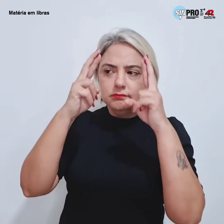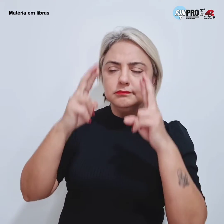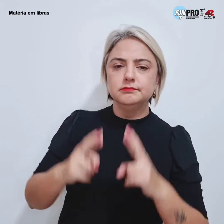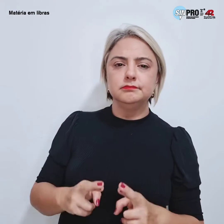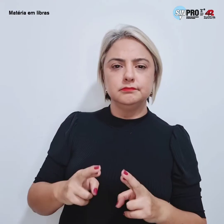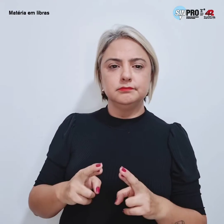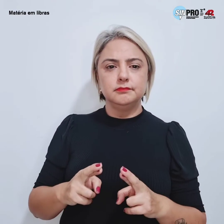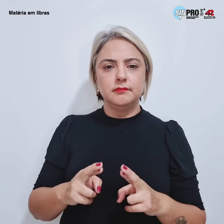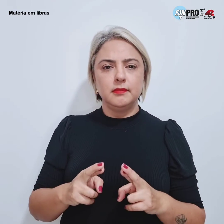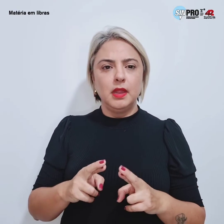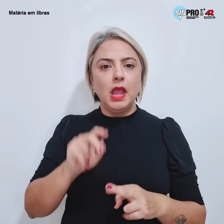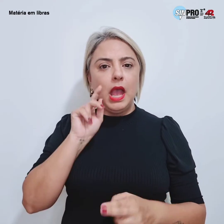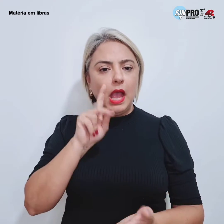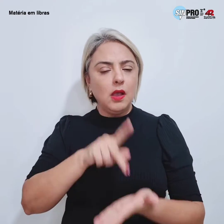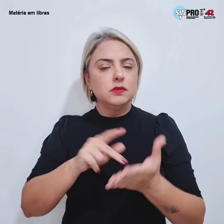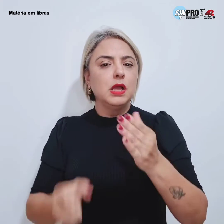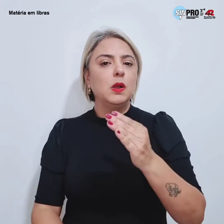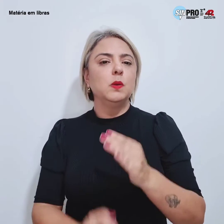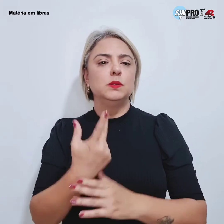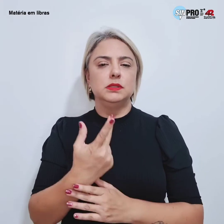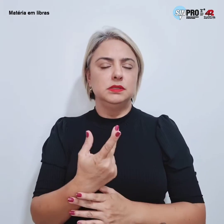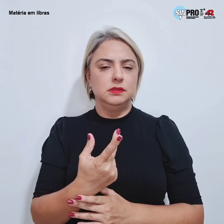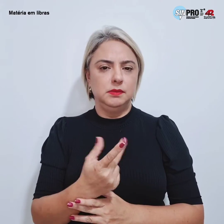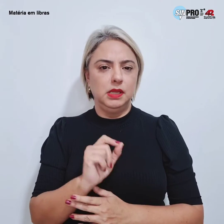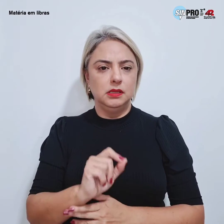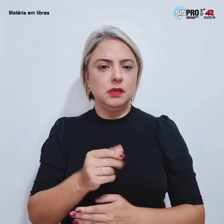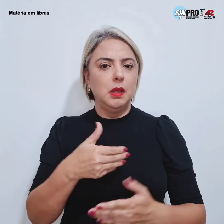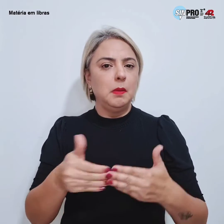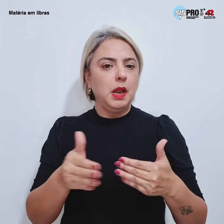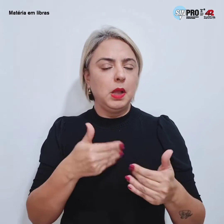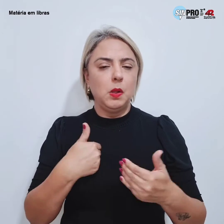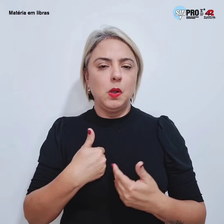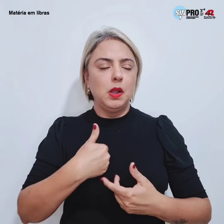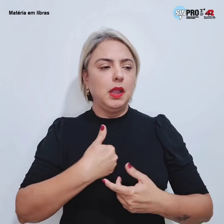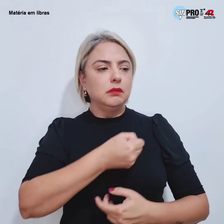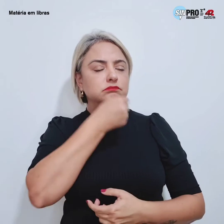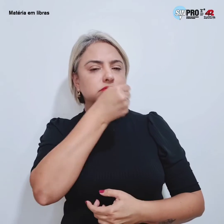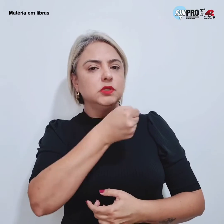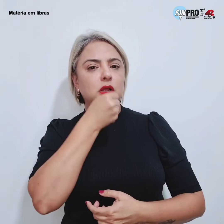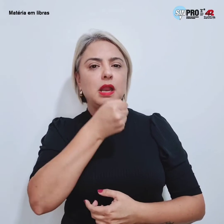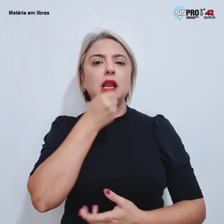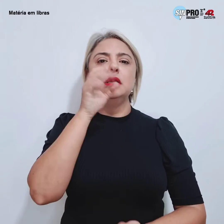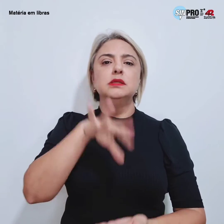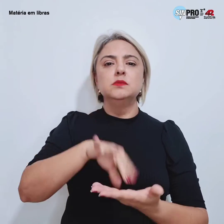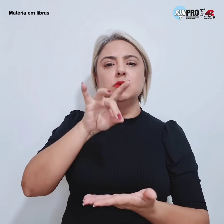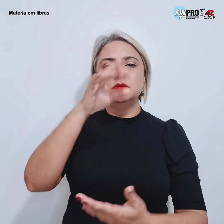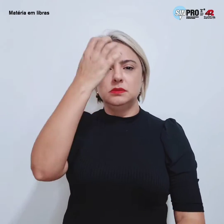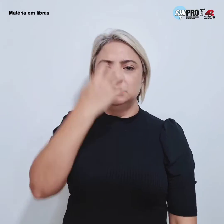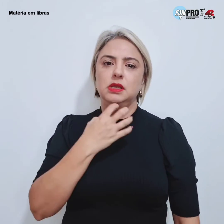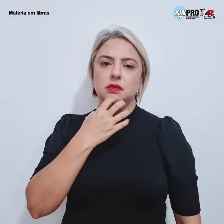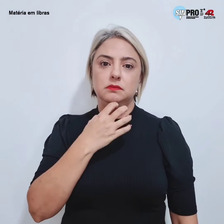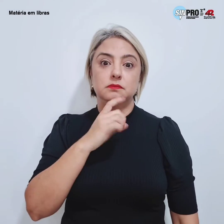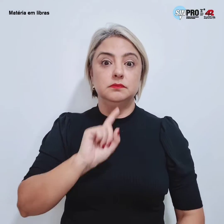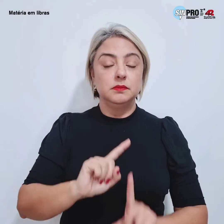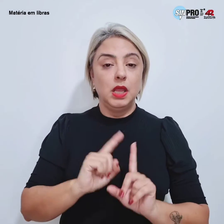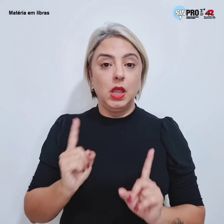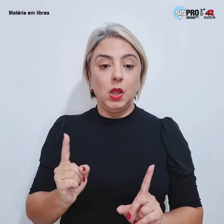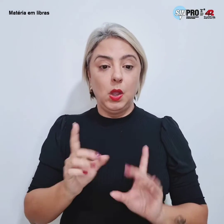aos fatos é o mínimo para qualquer jornalismo que se preze. Com a